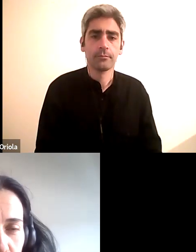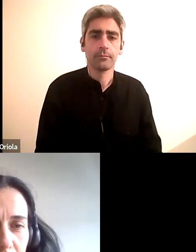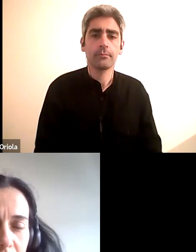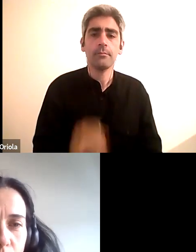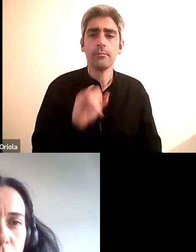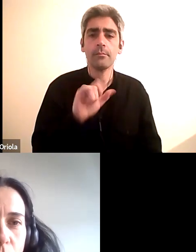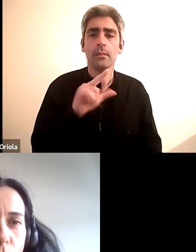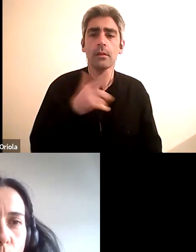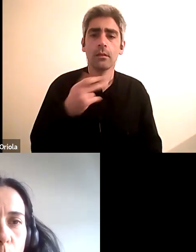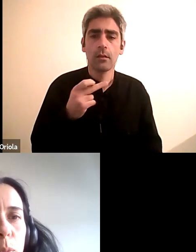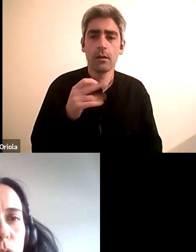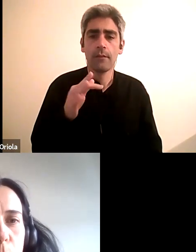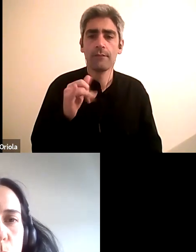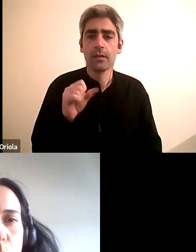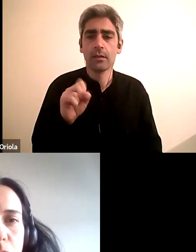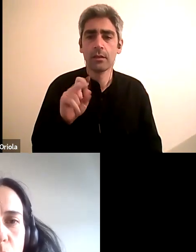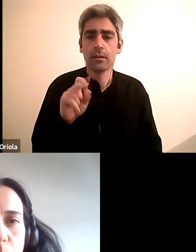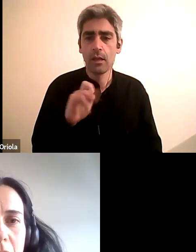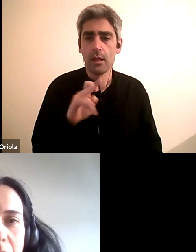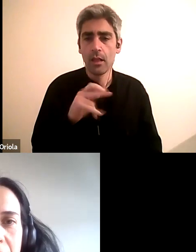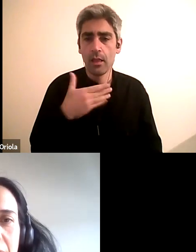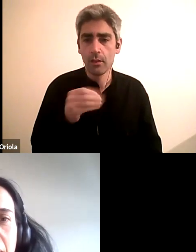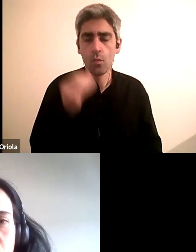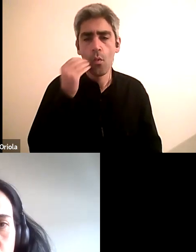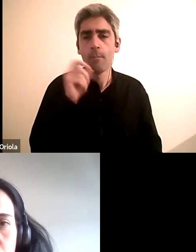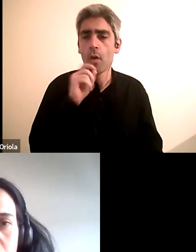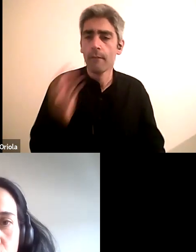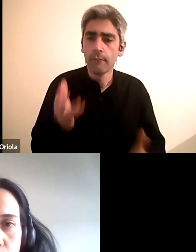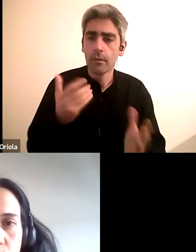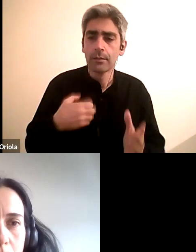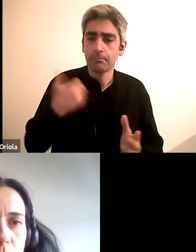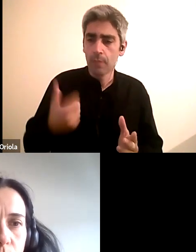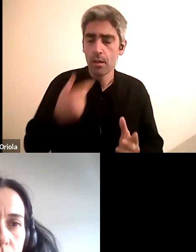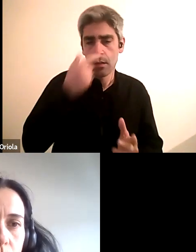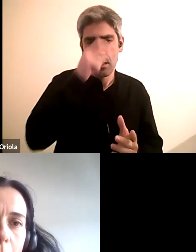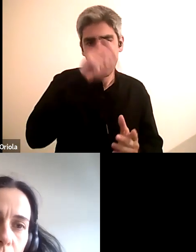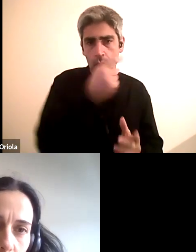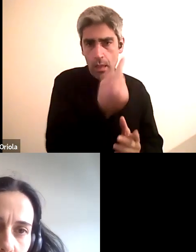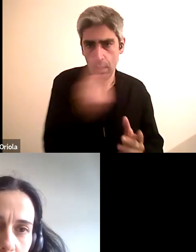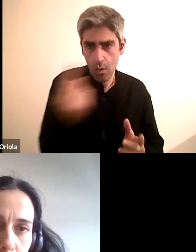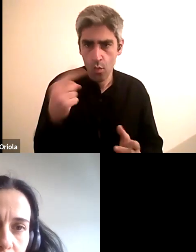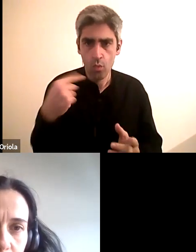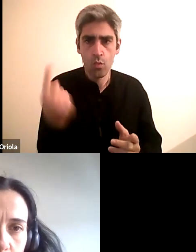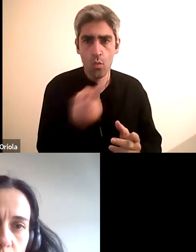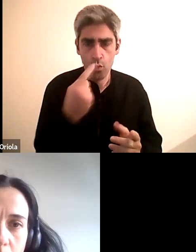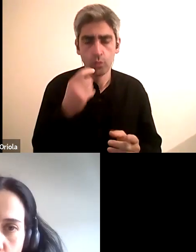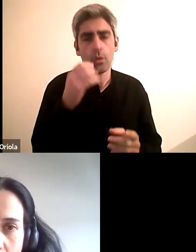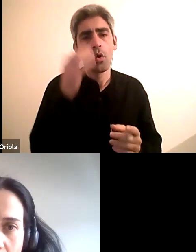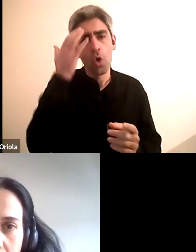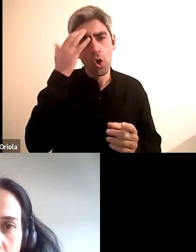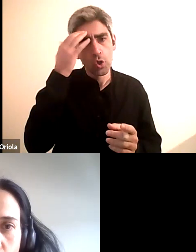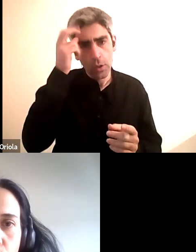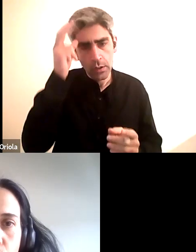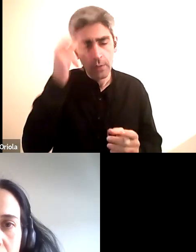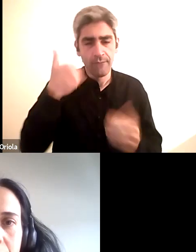Figueiredo coloca a questão: como podemos promover o bem-estar de cada um e de todos os trabalhadores, âmbito cognitivo, físico e